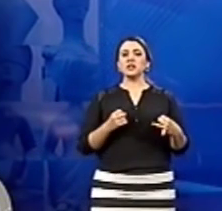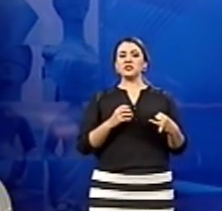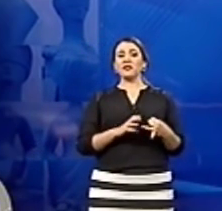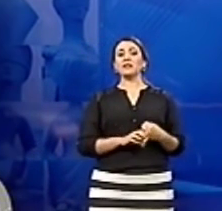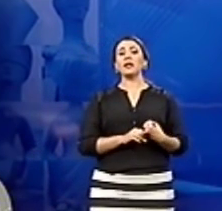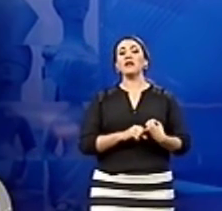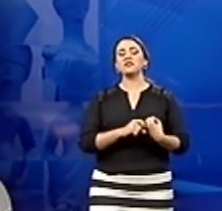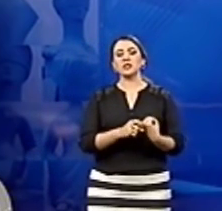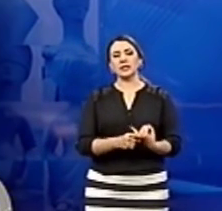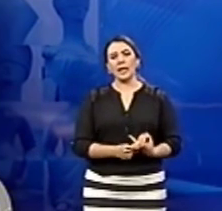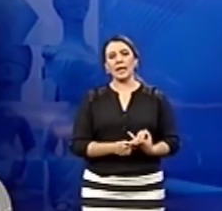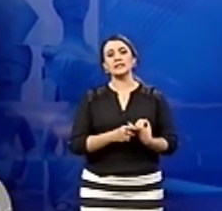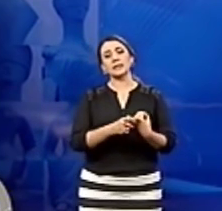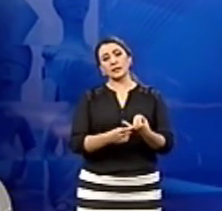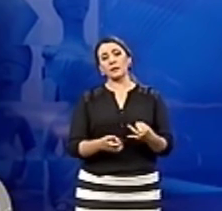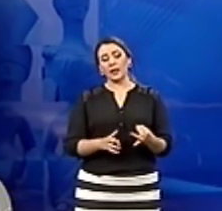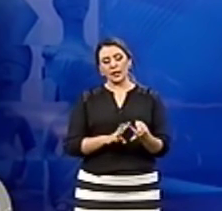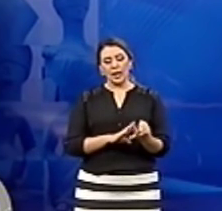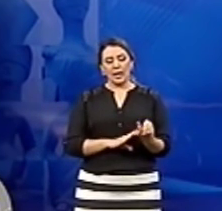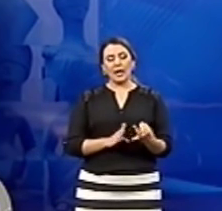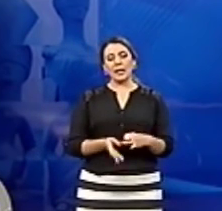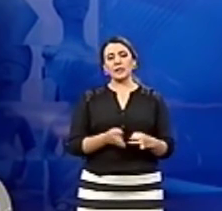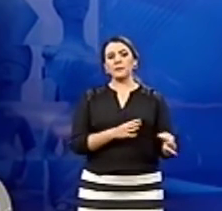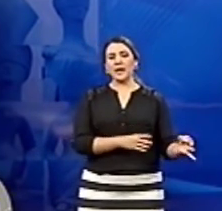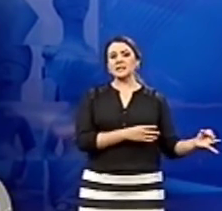gente vai ter FGTS, que também, em